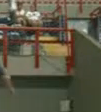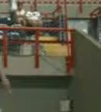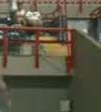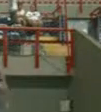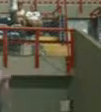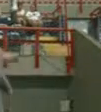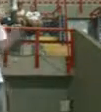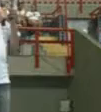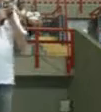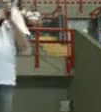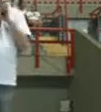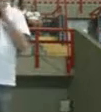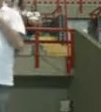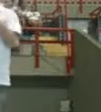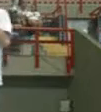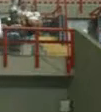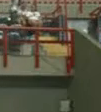Boa tarde, gente.